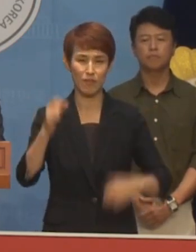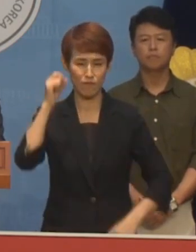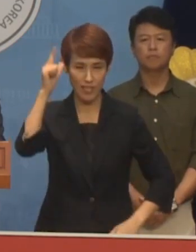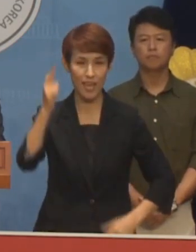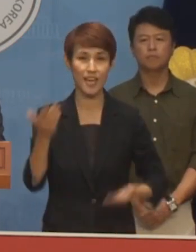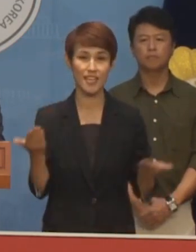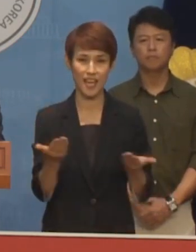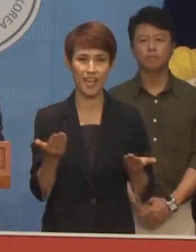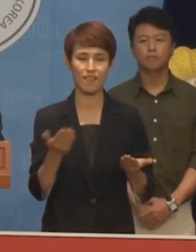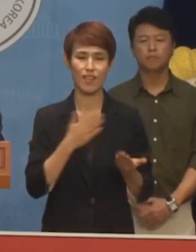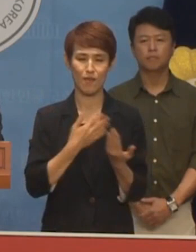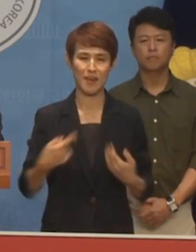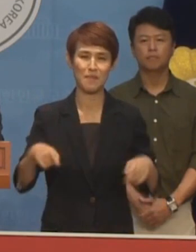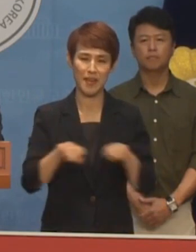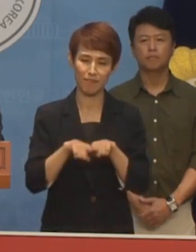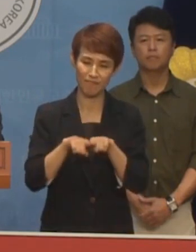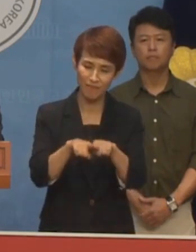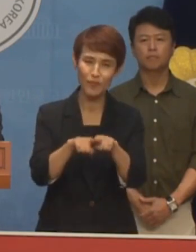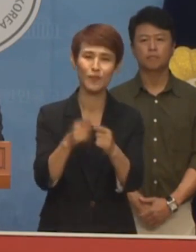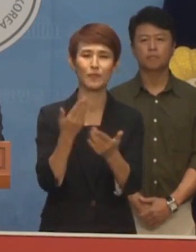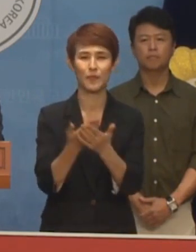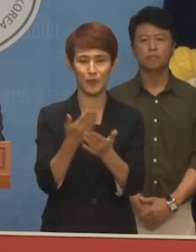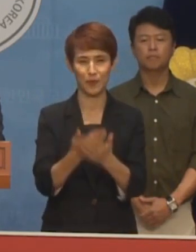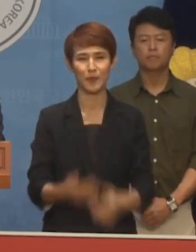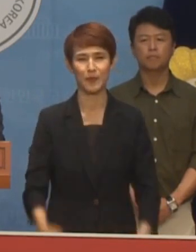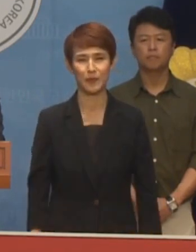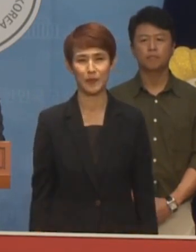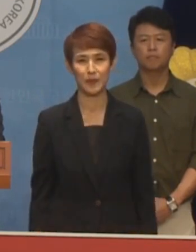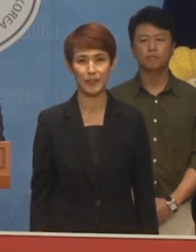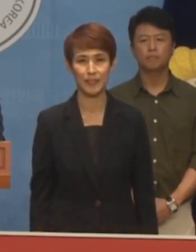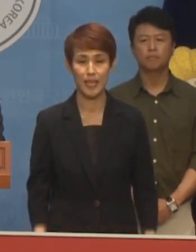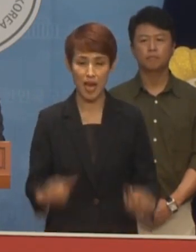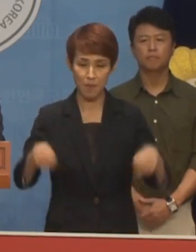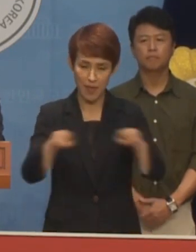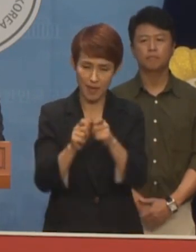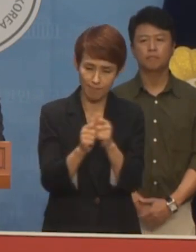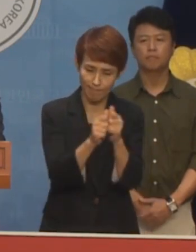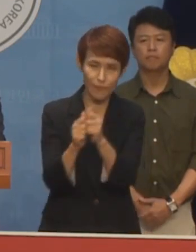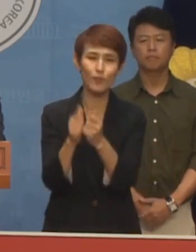여정에 저와 함께 동참해 주십시오. 그